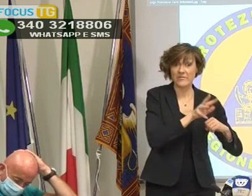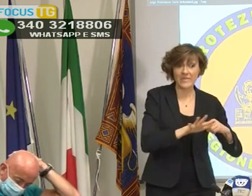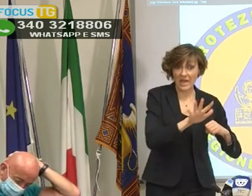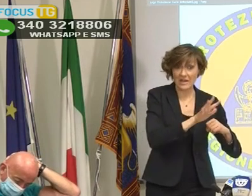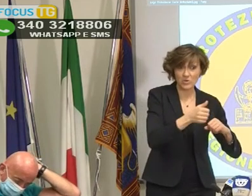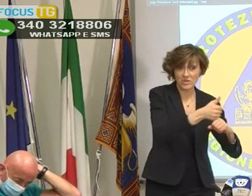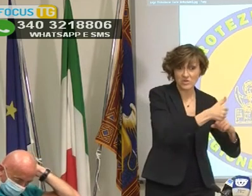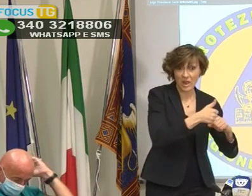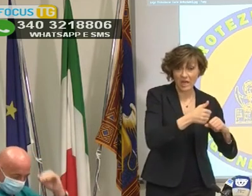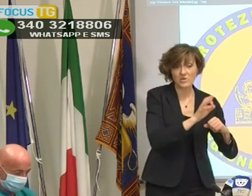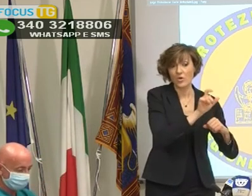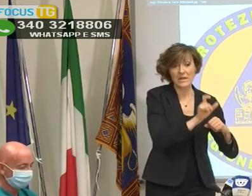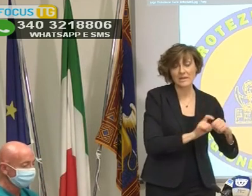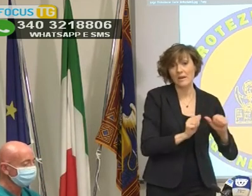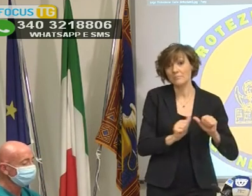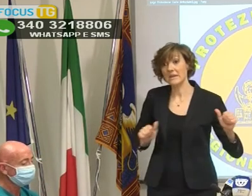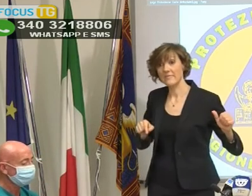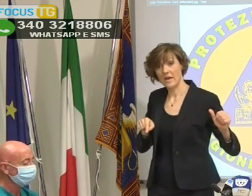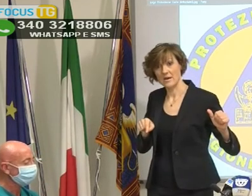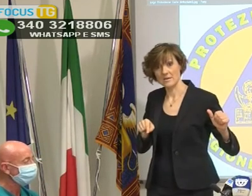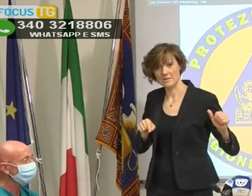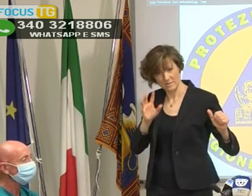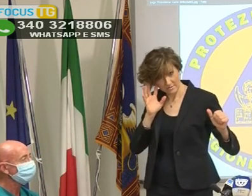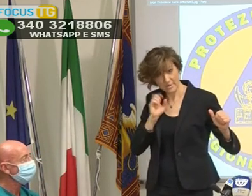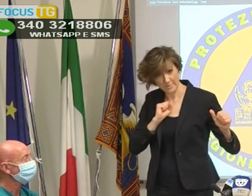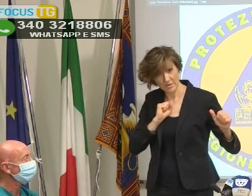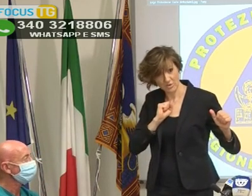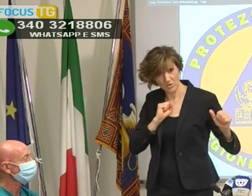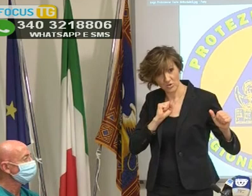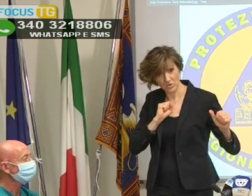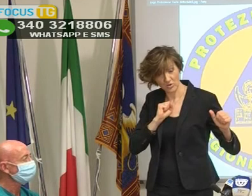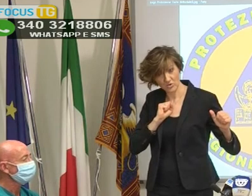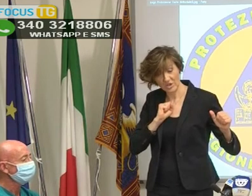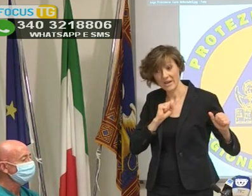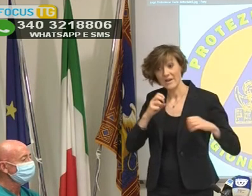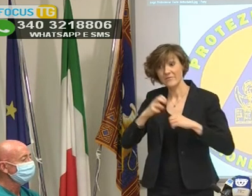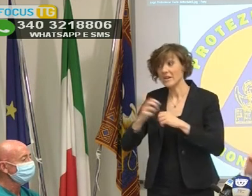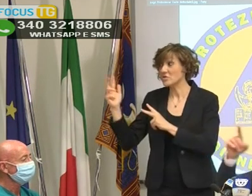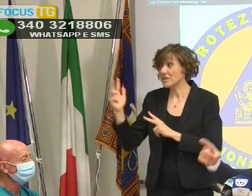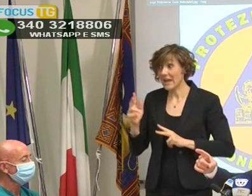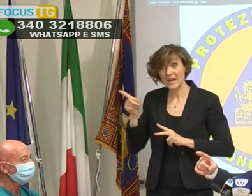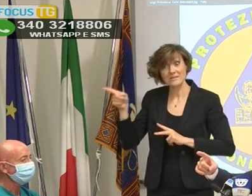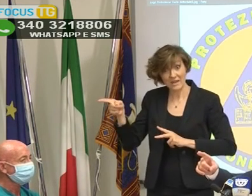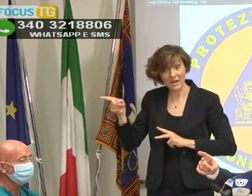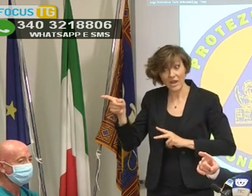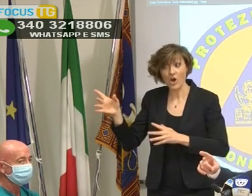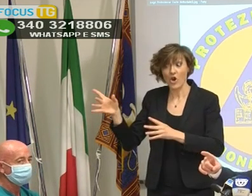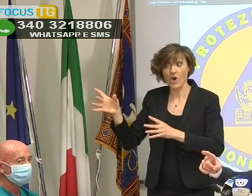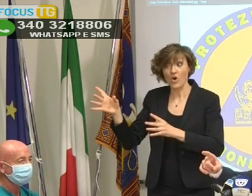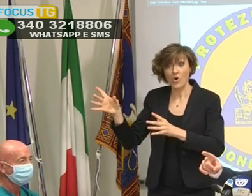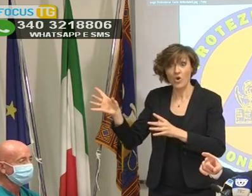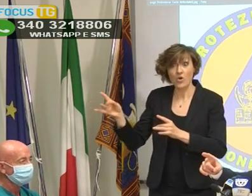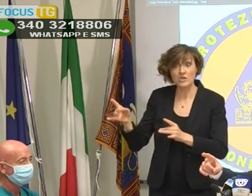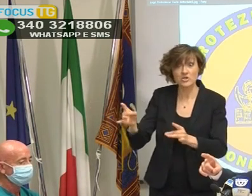in Italia. Avete capito perché bisogna stare attenti al virus che entra? Perché è molto più contagioso, ci scrive